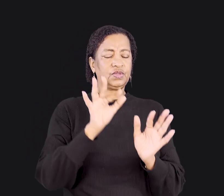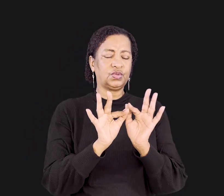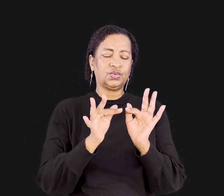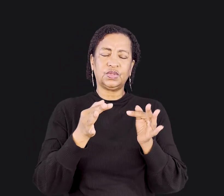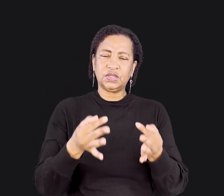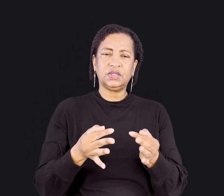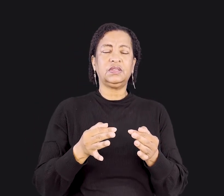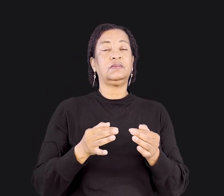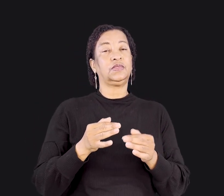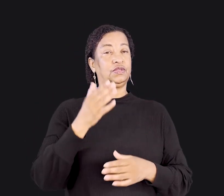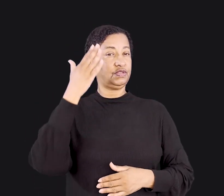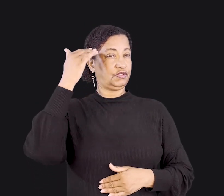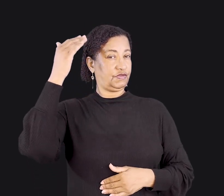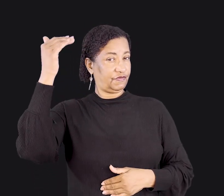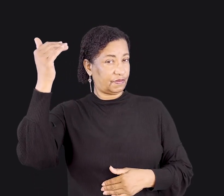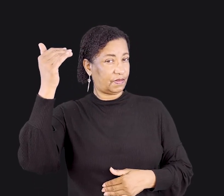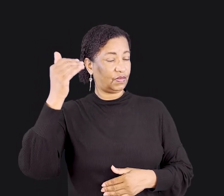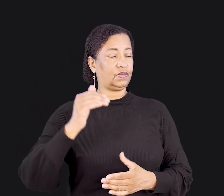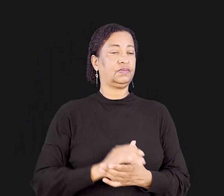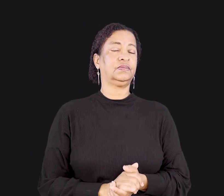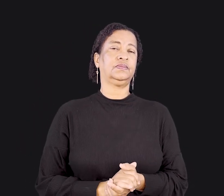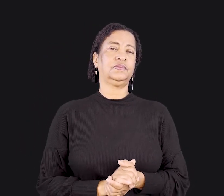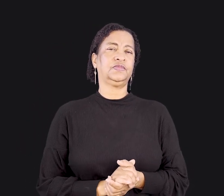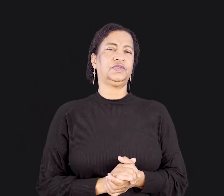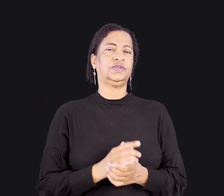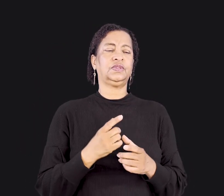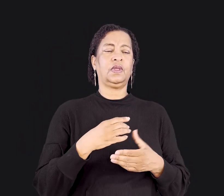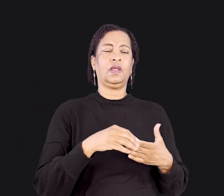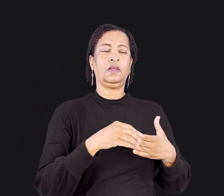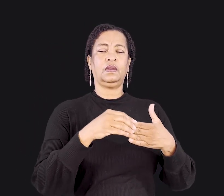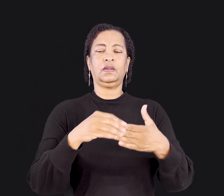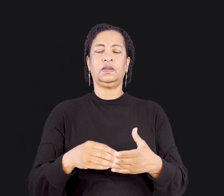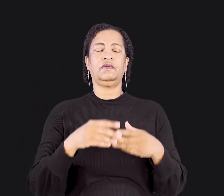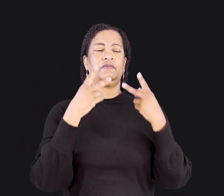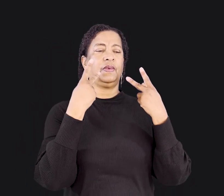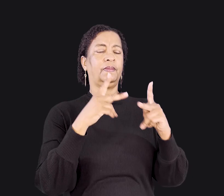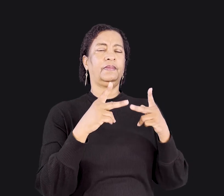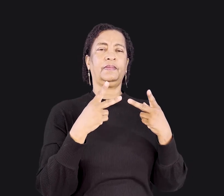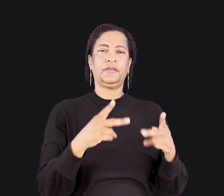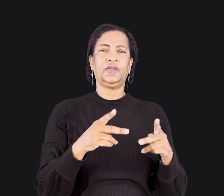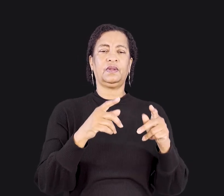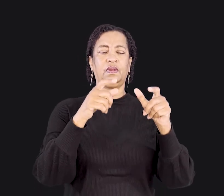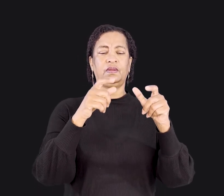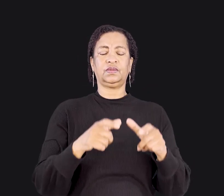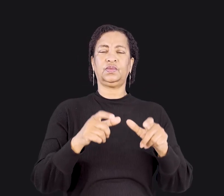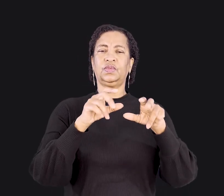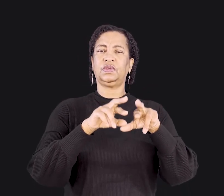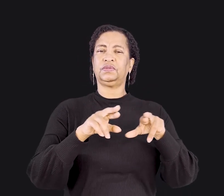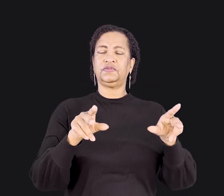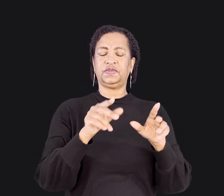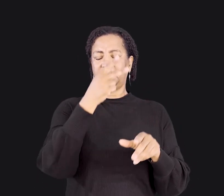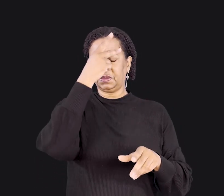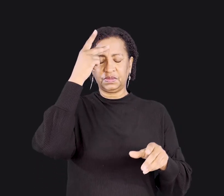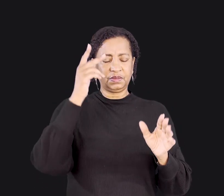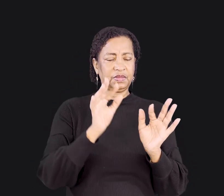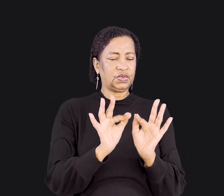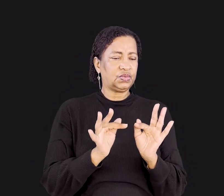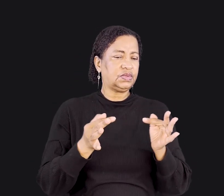John Wesley, com excelente formação acadêmica, e levá-los para pregar para trabalhadores simples de minas de